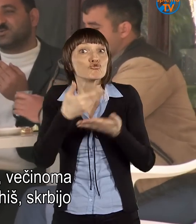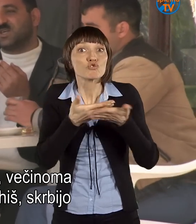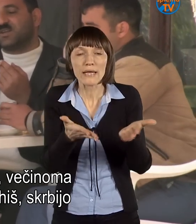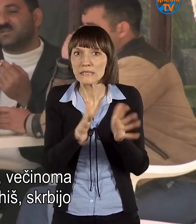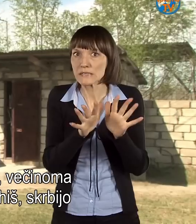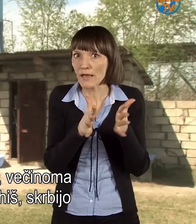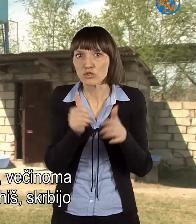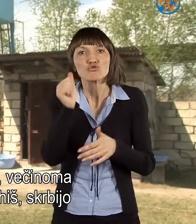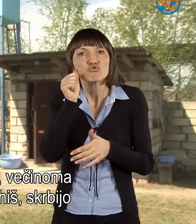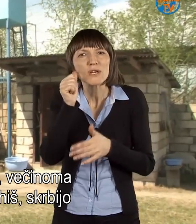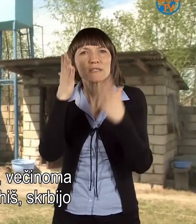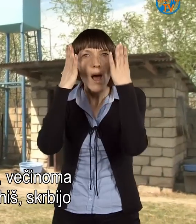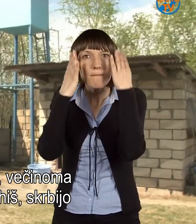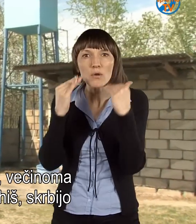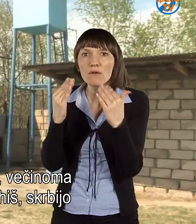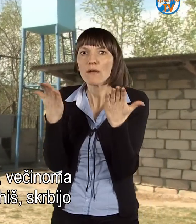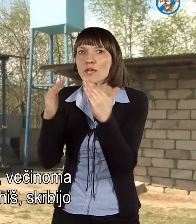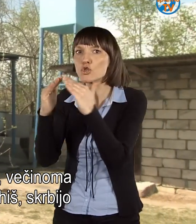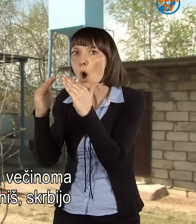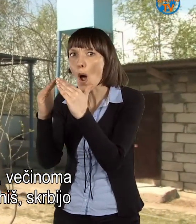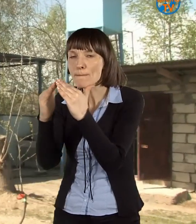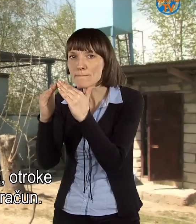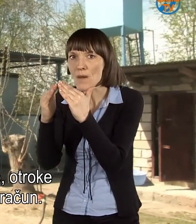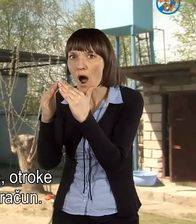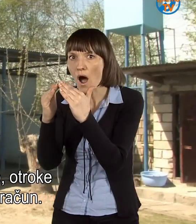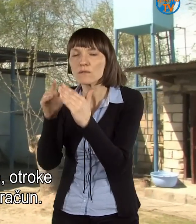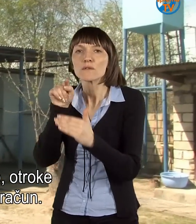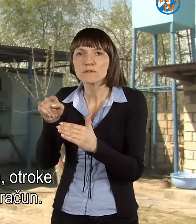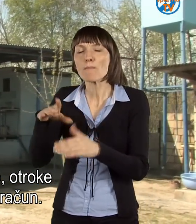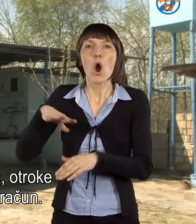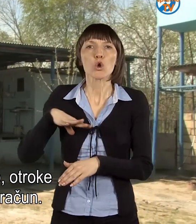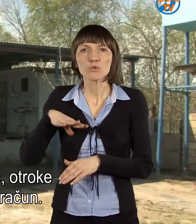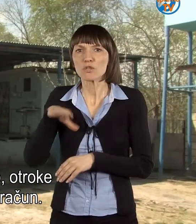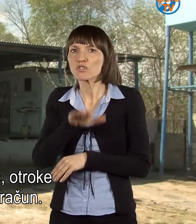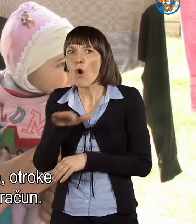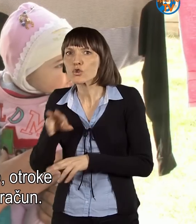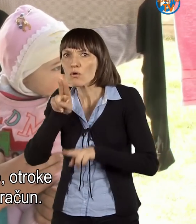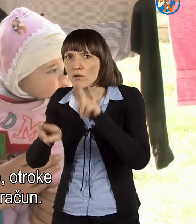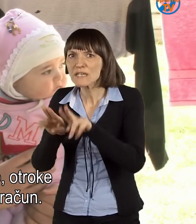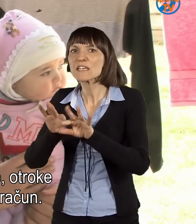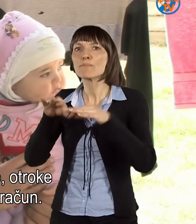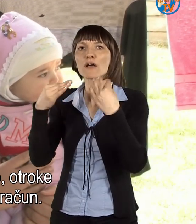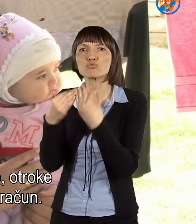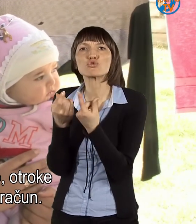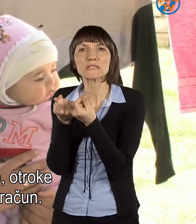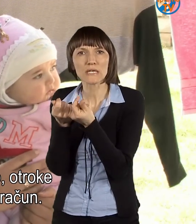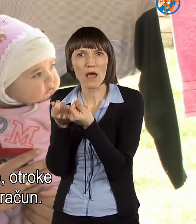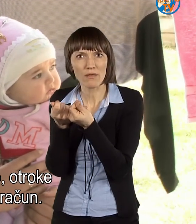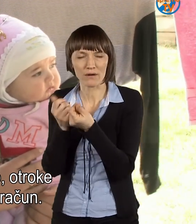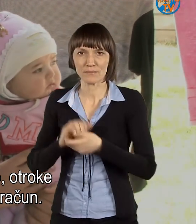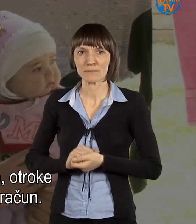ni. Večinoma se zadržujejo okoli hiš, skrbijo za gospodinjstvo, otroke in družinski